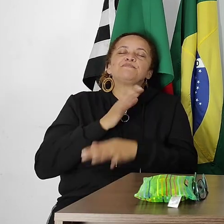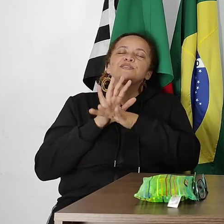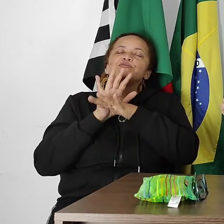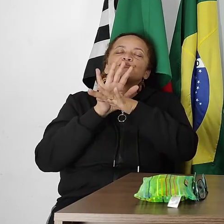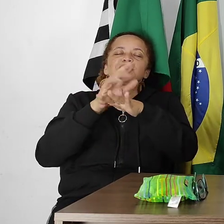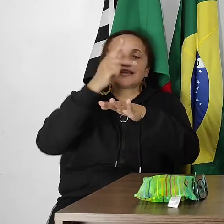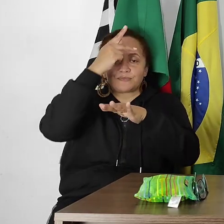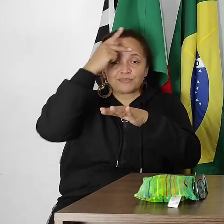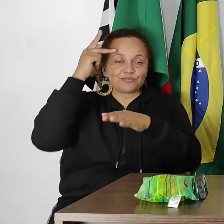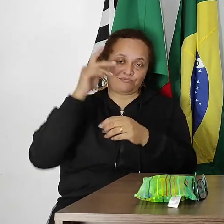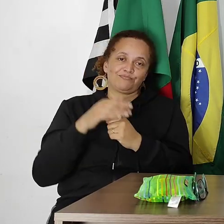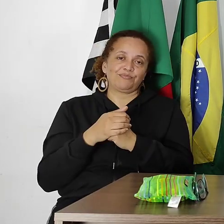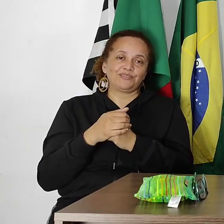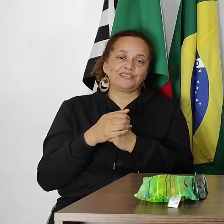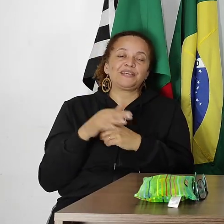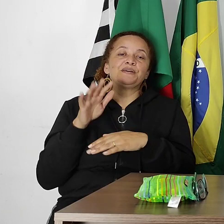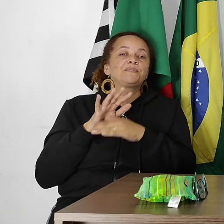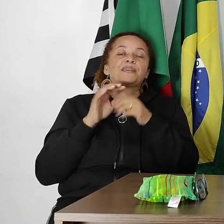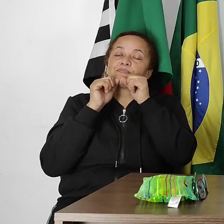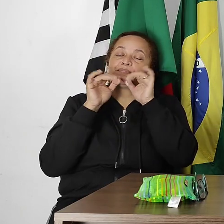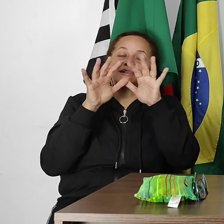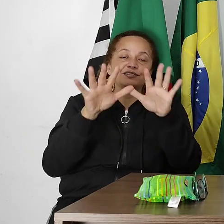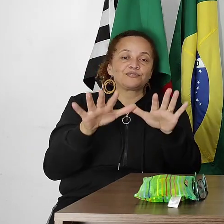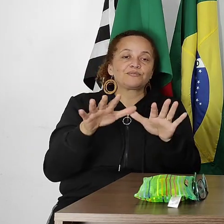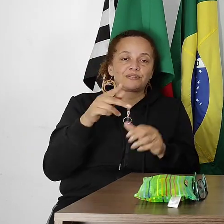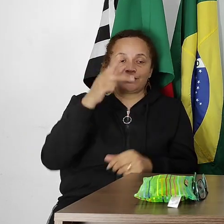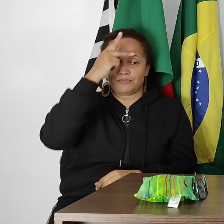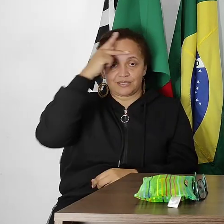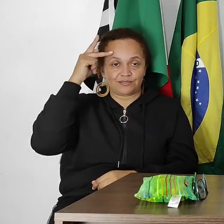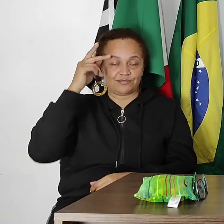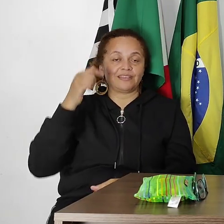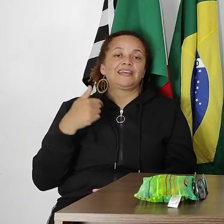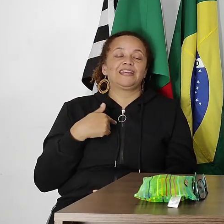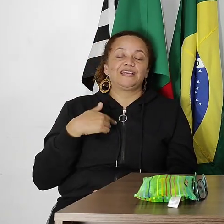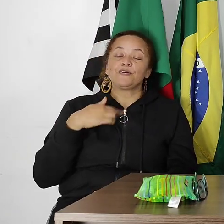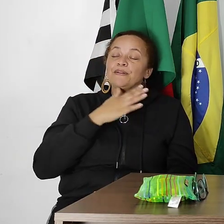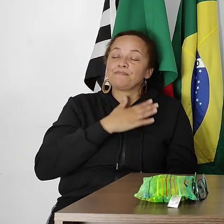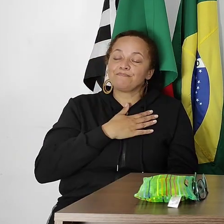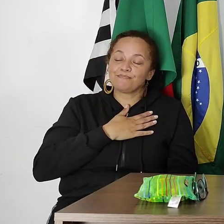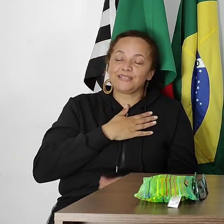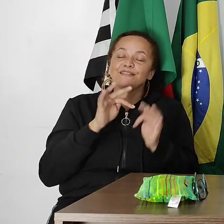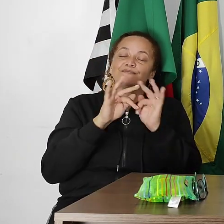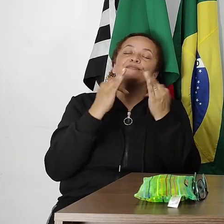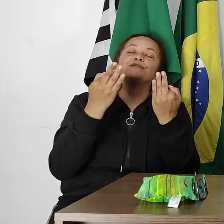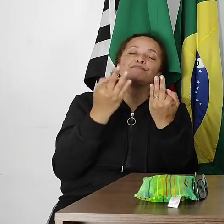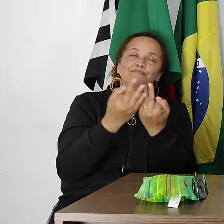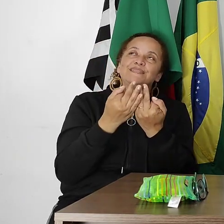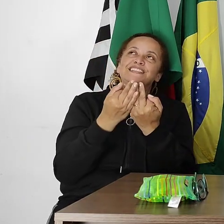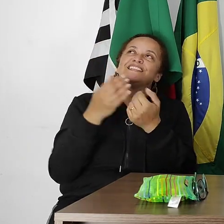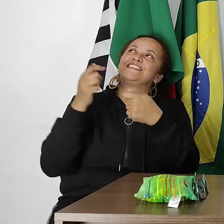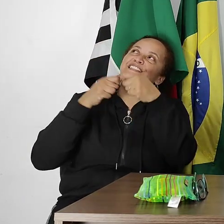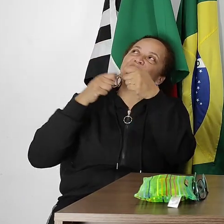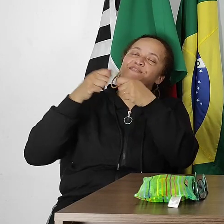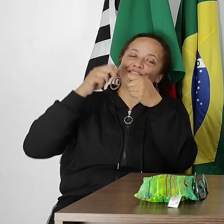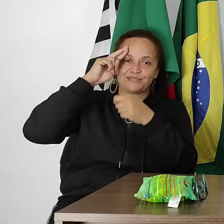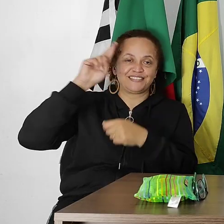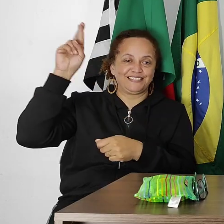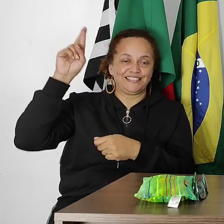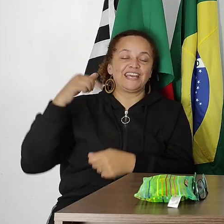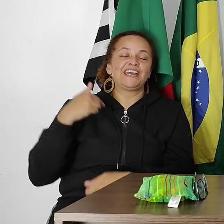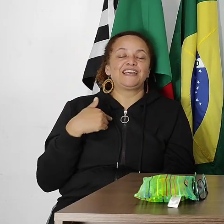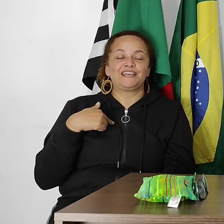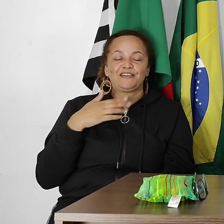para abençoar outras pessoas. Eu e minha casa servimos ao Senhor. Eu e minha casa amamos